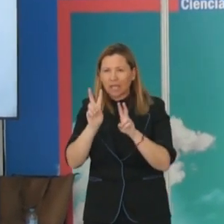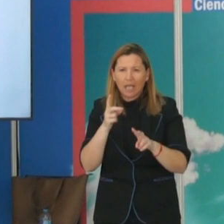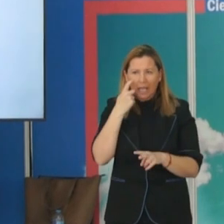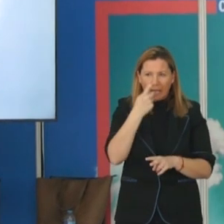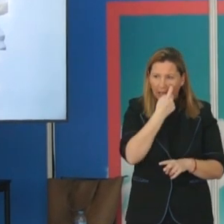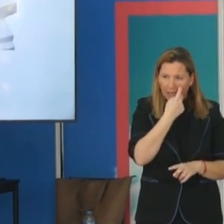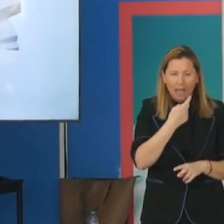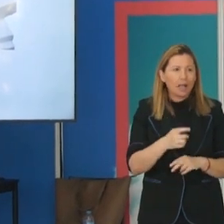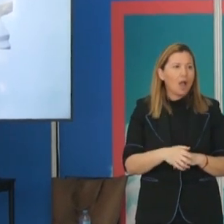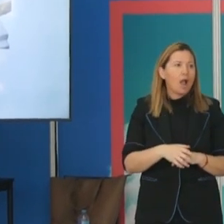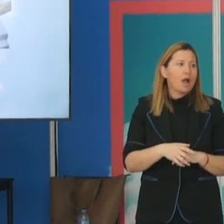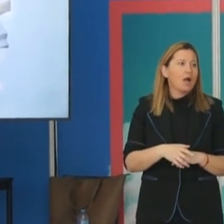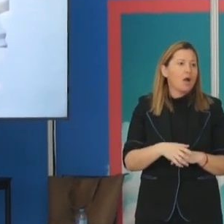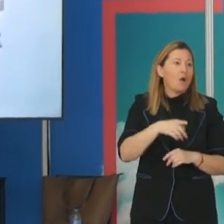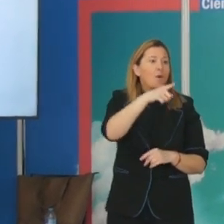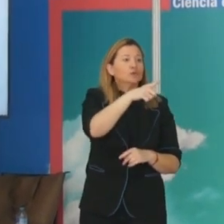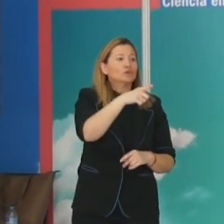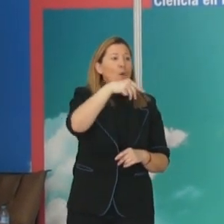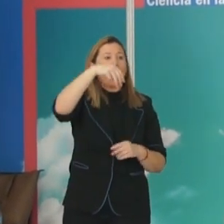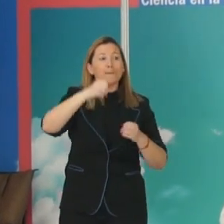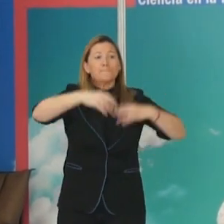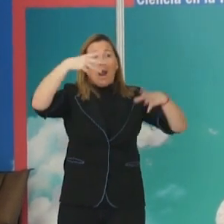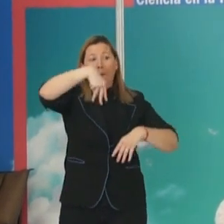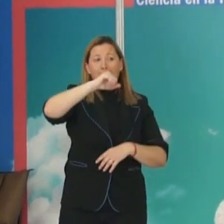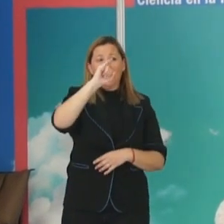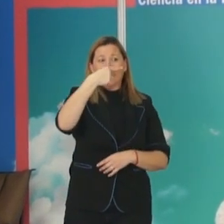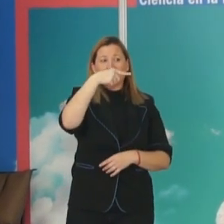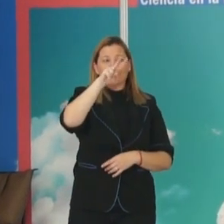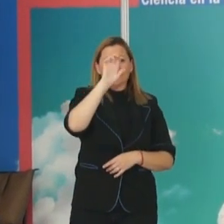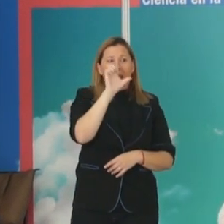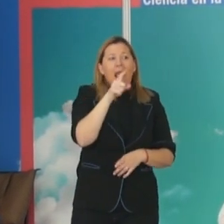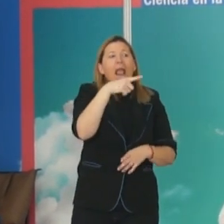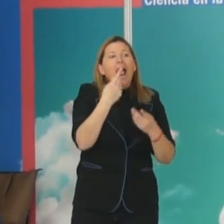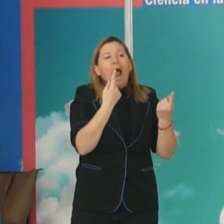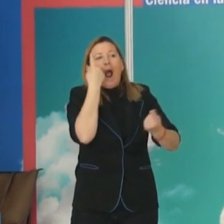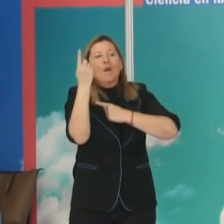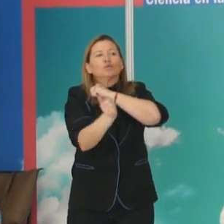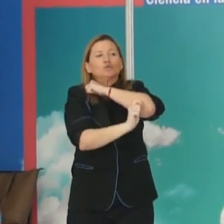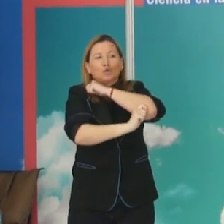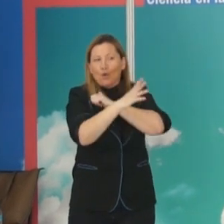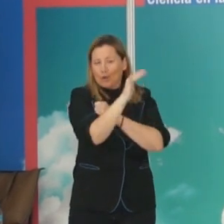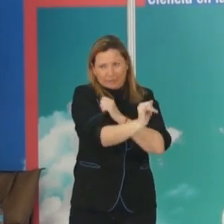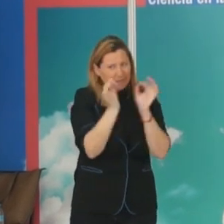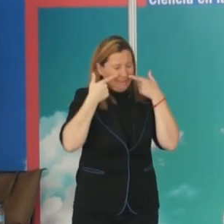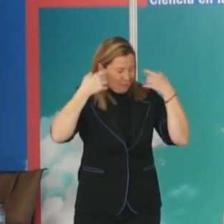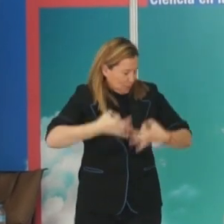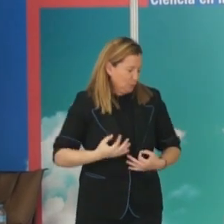sé si tendrás algún truco, juguemos, bueno, no lo va a decir, evidentemente, y ya está. Pues, también podemos